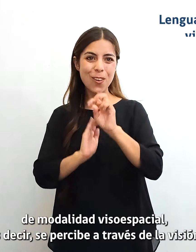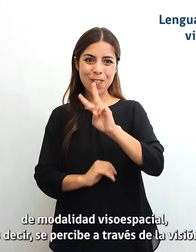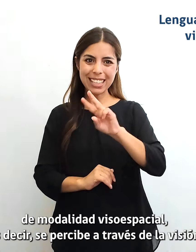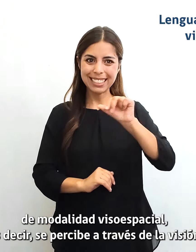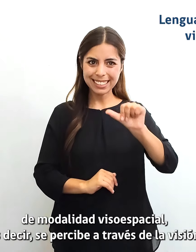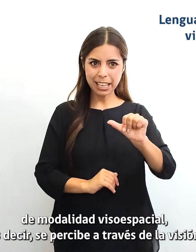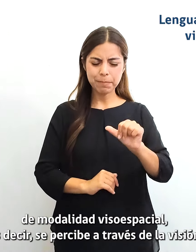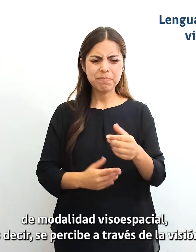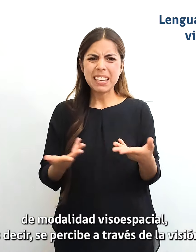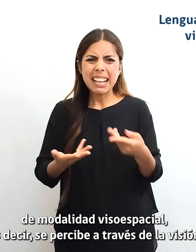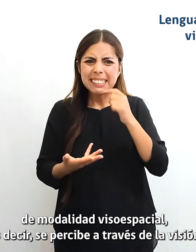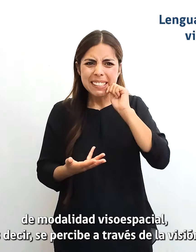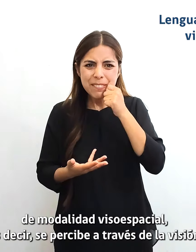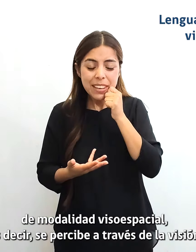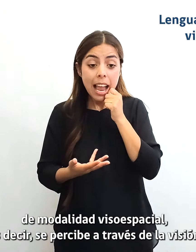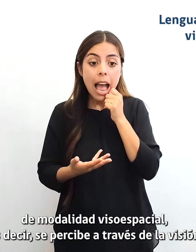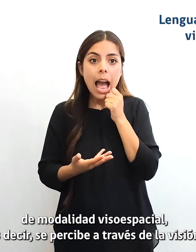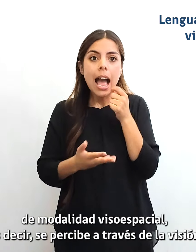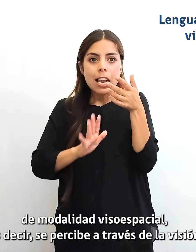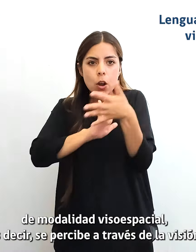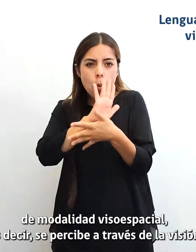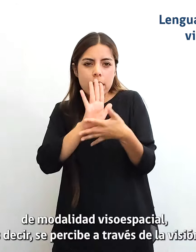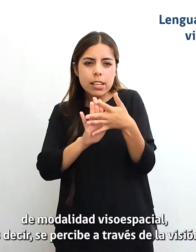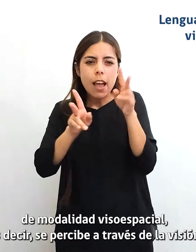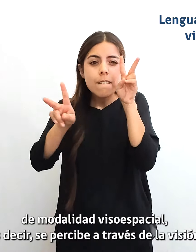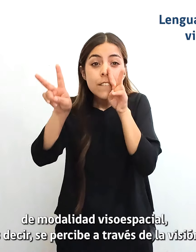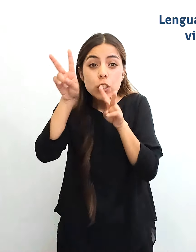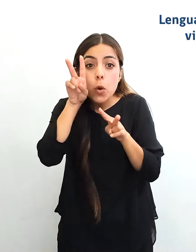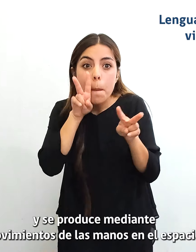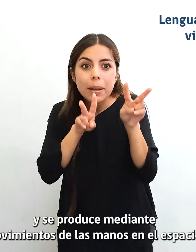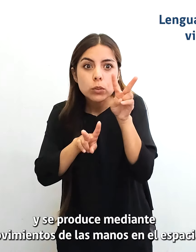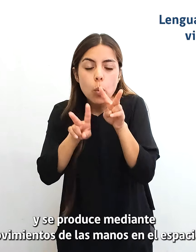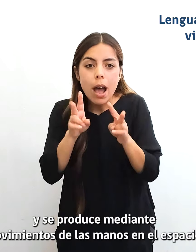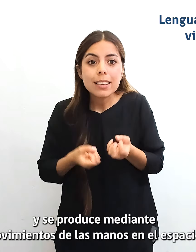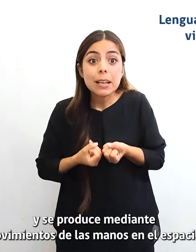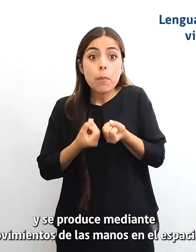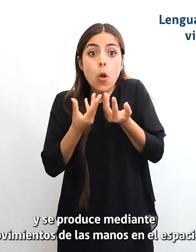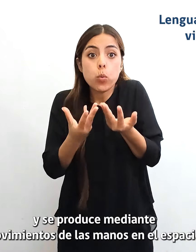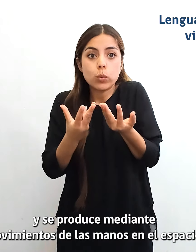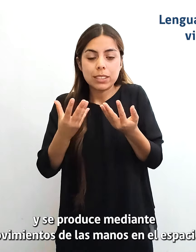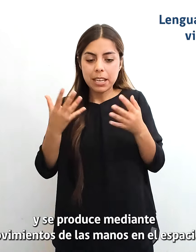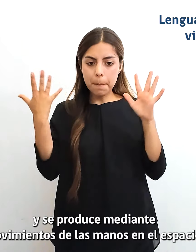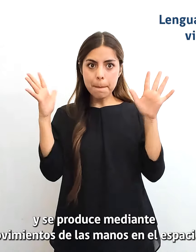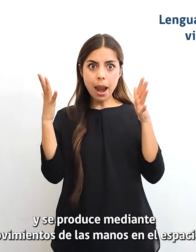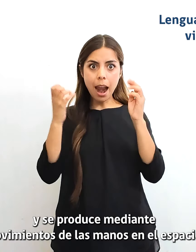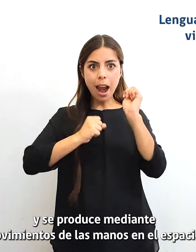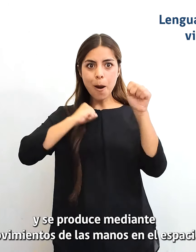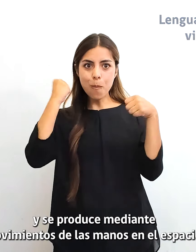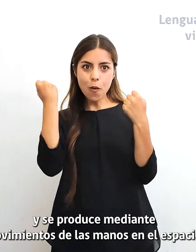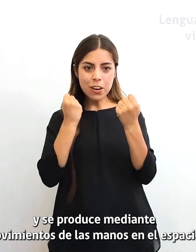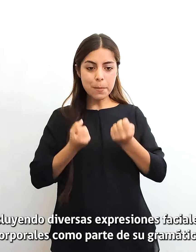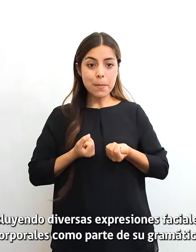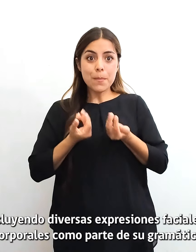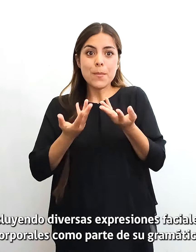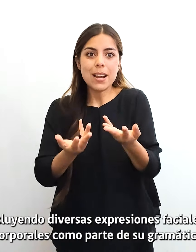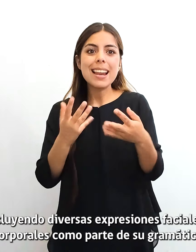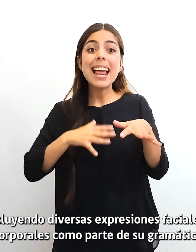modalidad visoespacial, es decir, se percibe a través de la visión y se produce mediante movimientos de las manos en el espacio, incluyendo